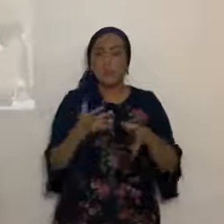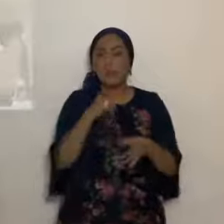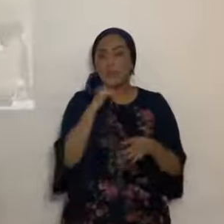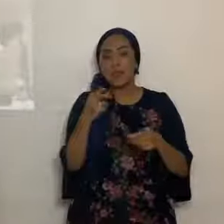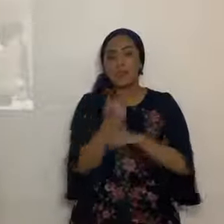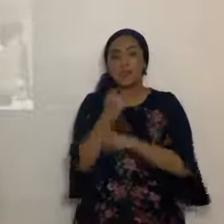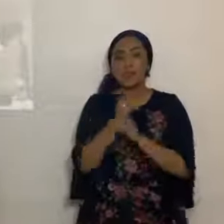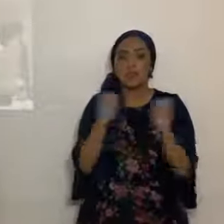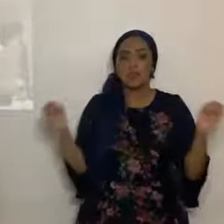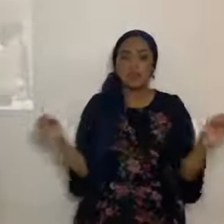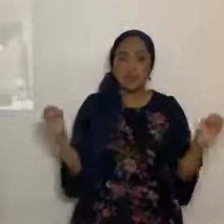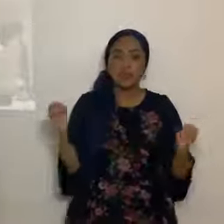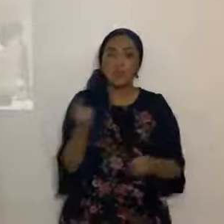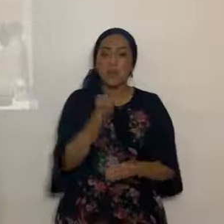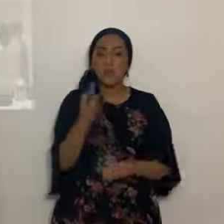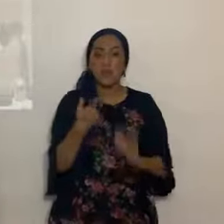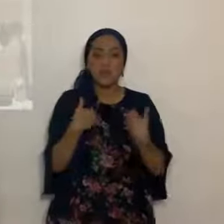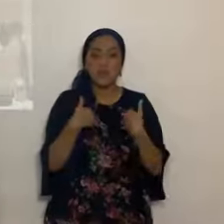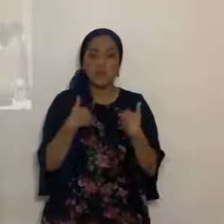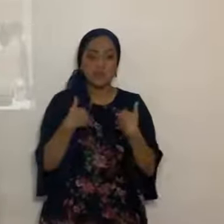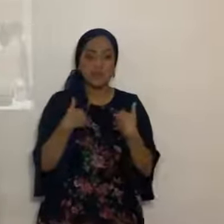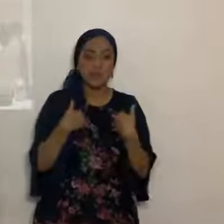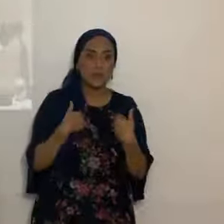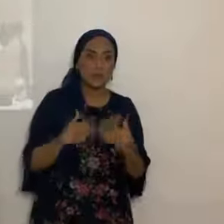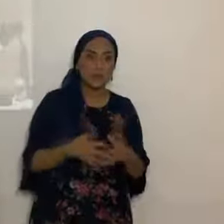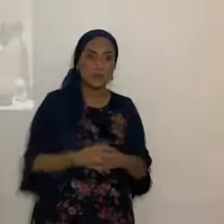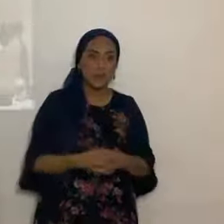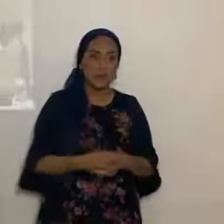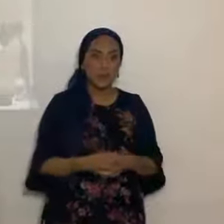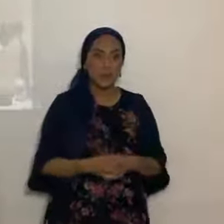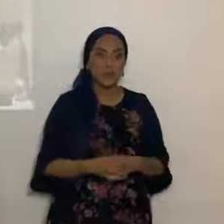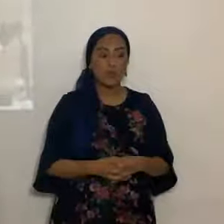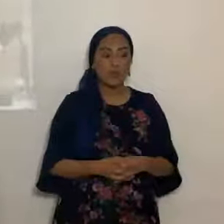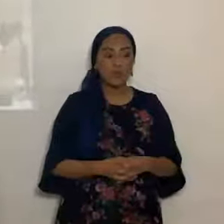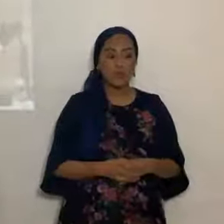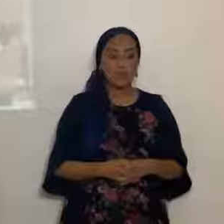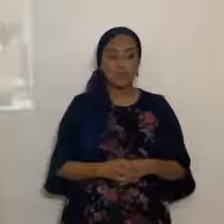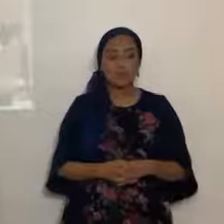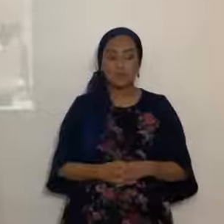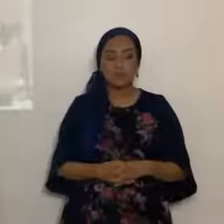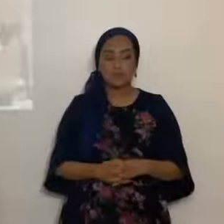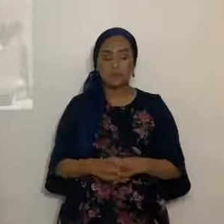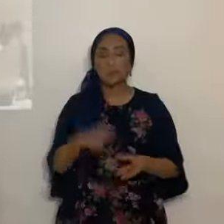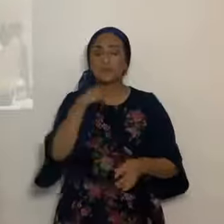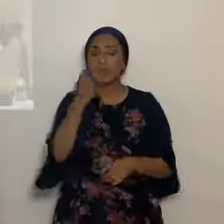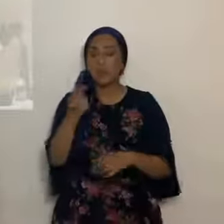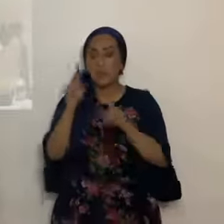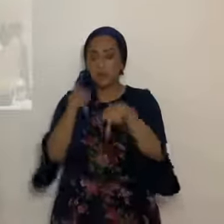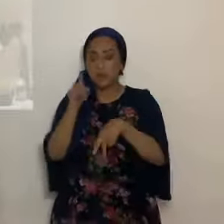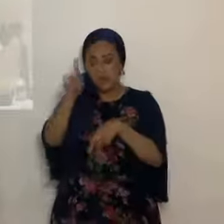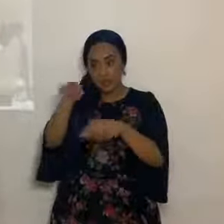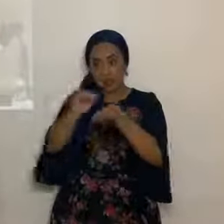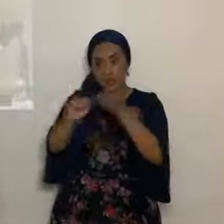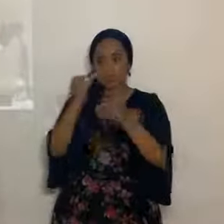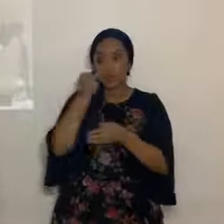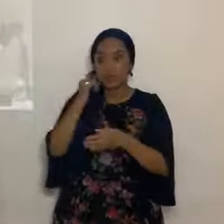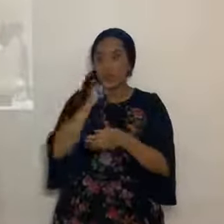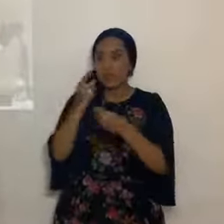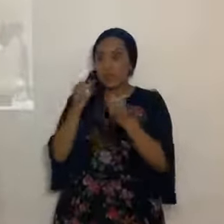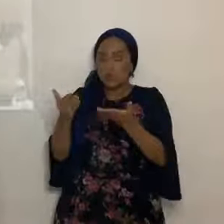nada. Solo tengo, en este caso, pues decirle a la persona, tienes que perdonar, pues si no, no vas a